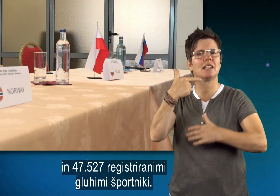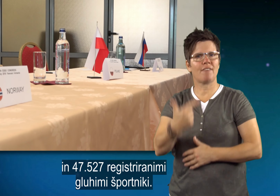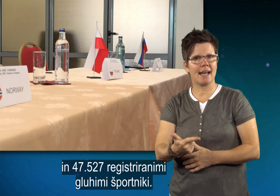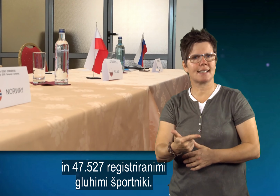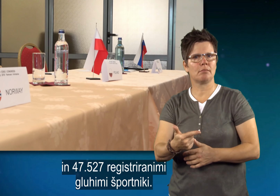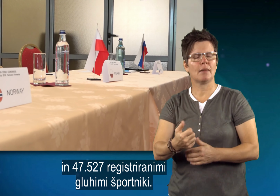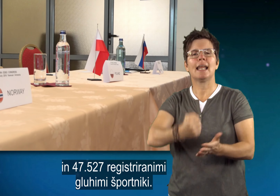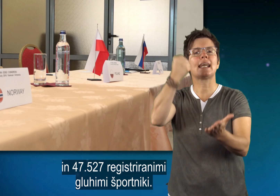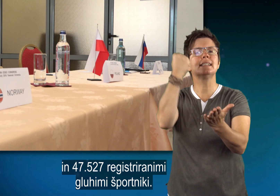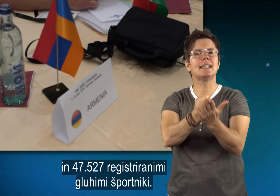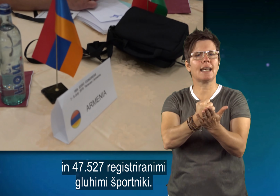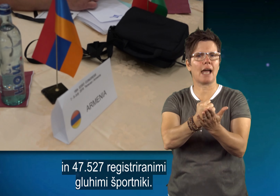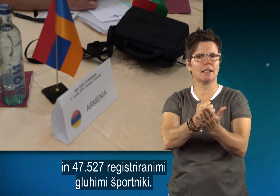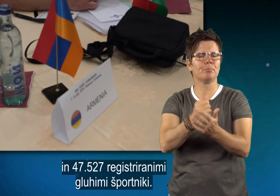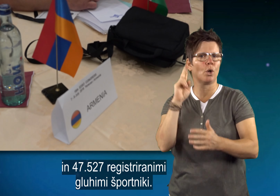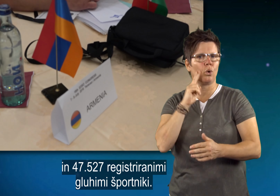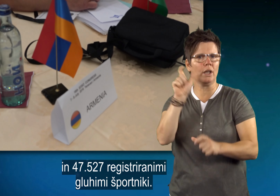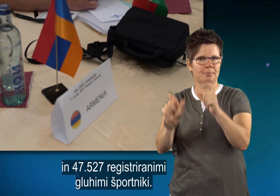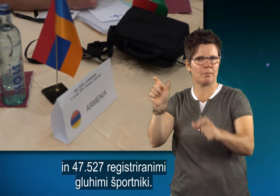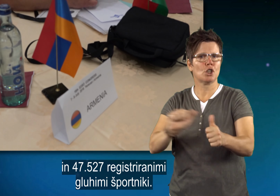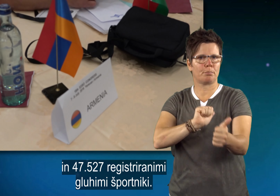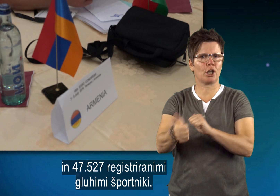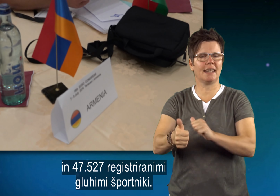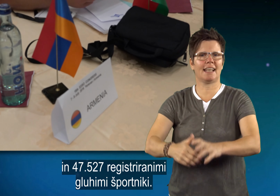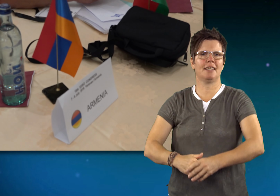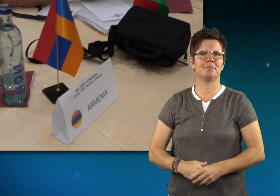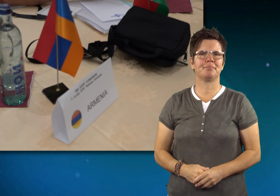47.527 registriranimi gluhimi športniki.